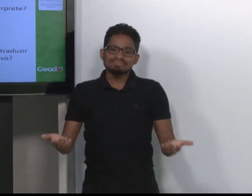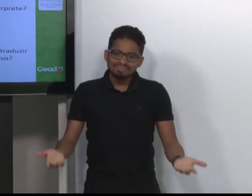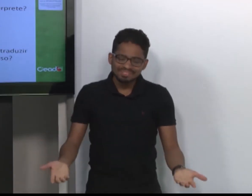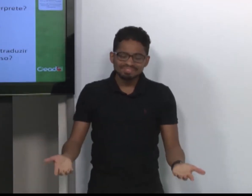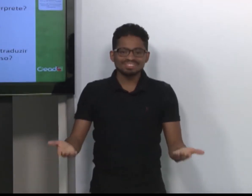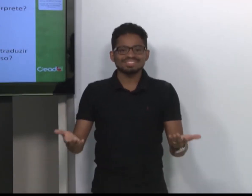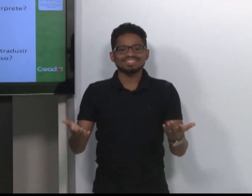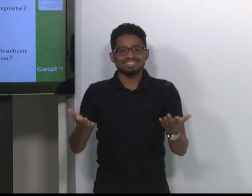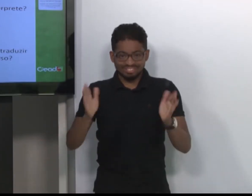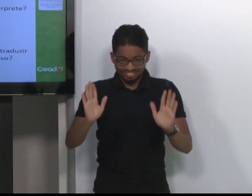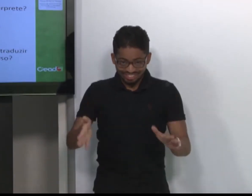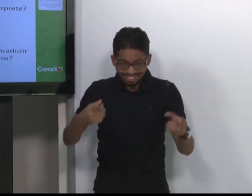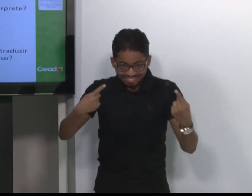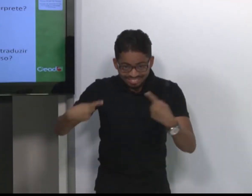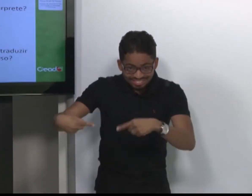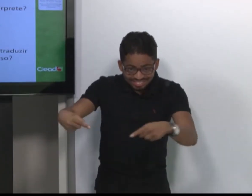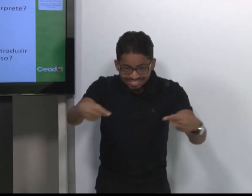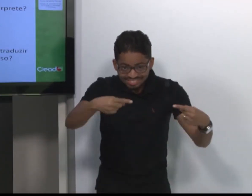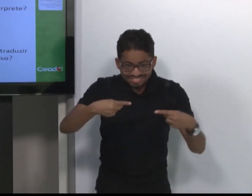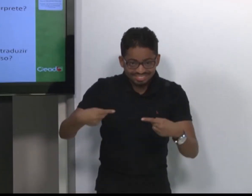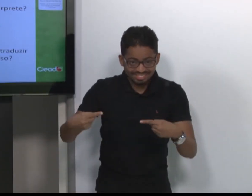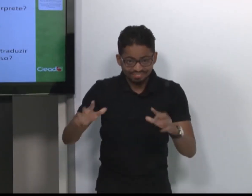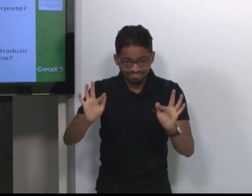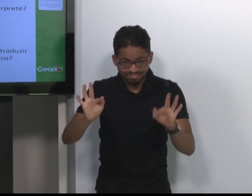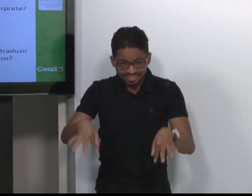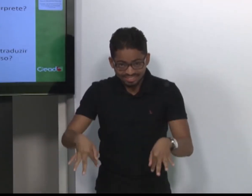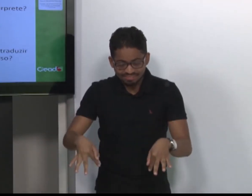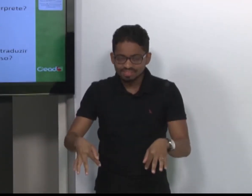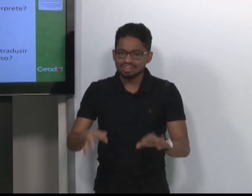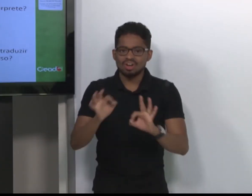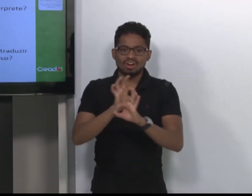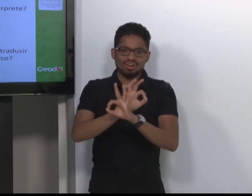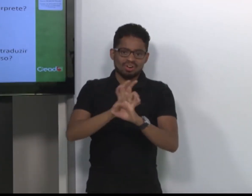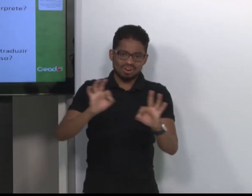Então, já discutiram? Já finalizaram? Ótimo!